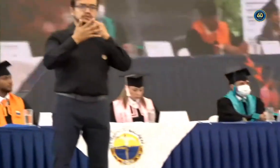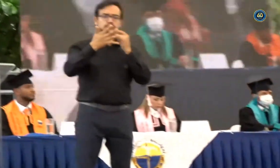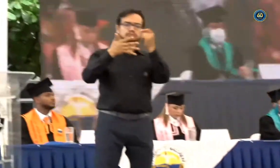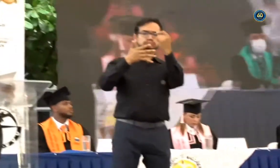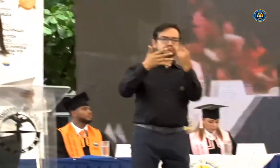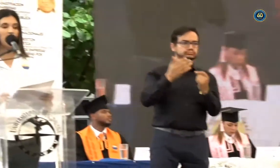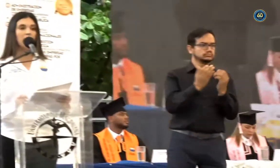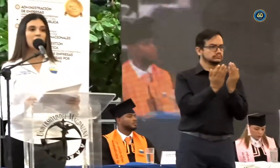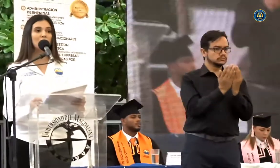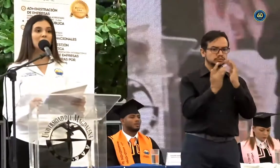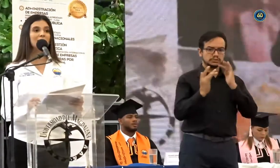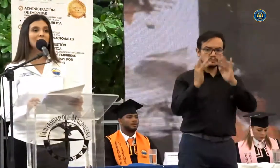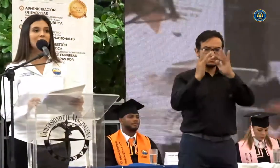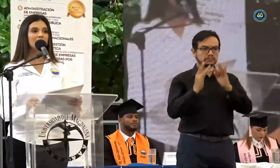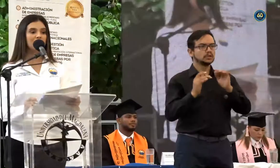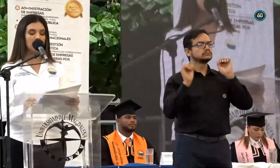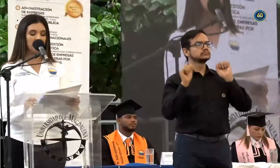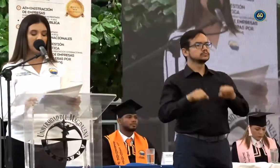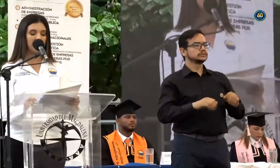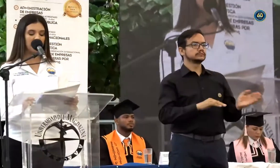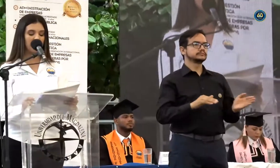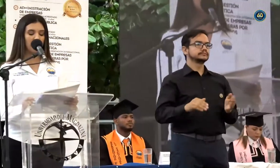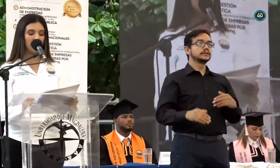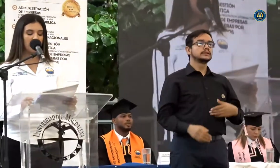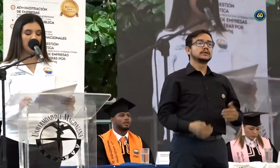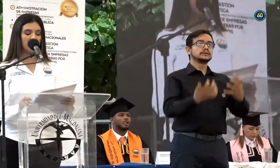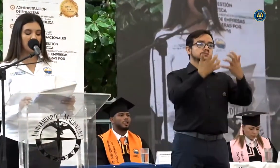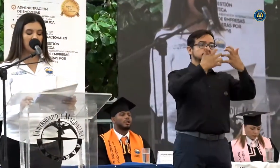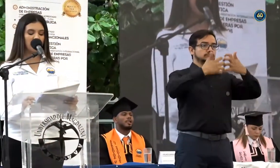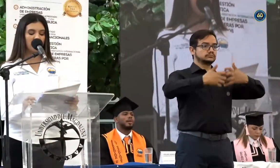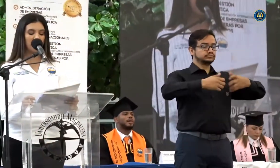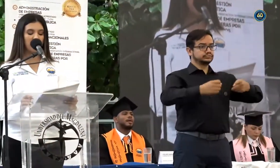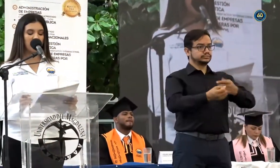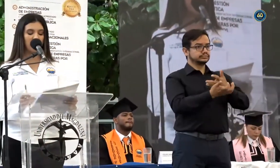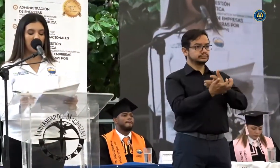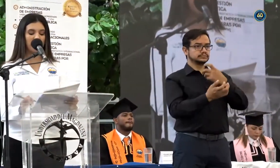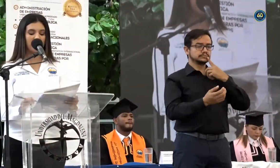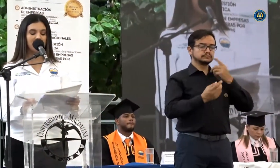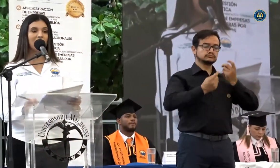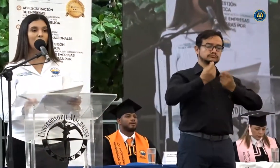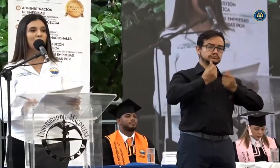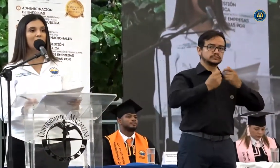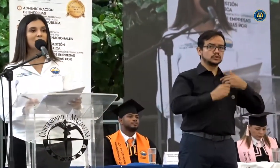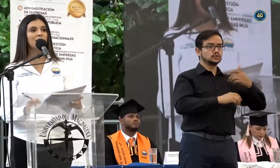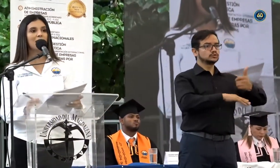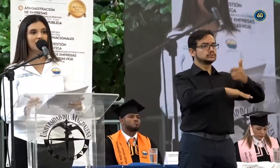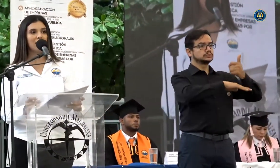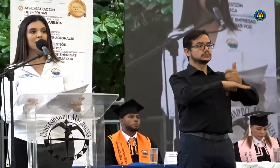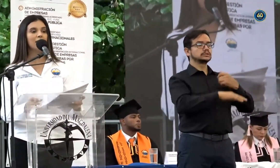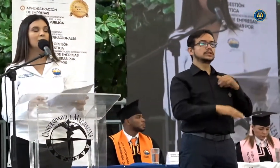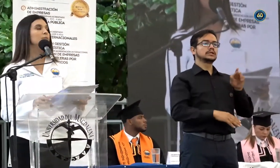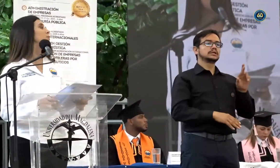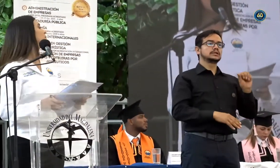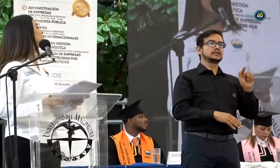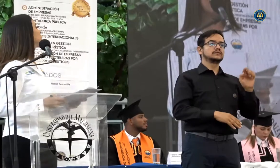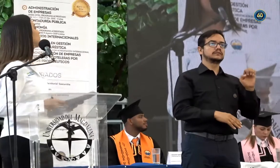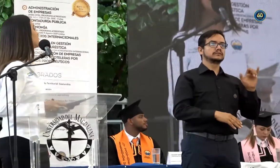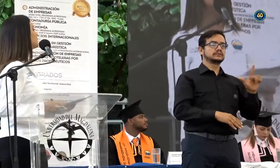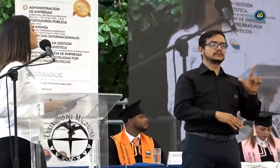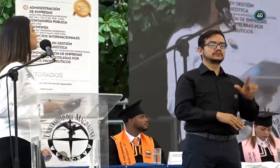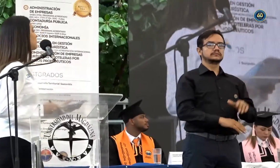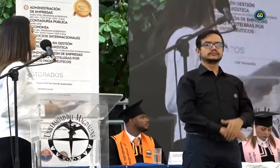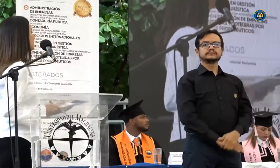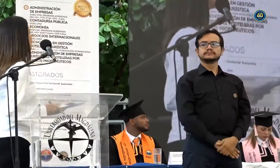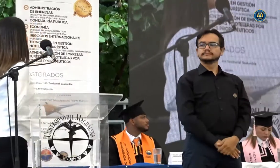académicos facultad de ciencias empresariales y económicas invitamos al decano Rafael García Luna acercarse a